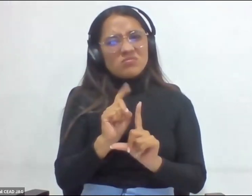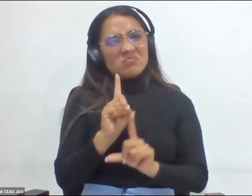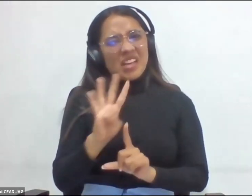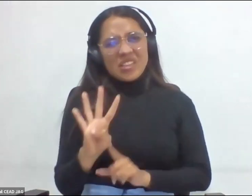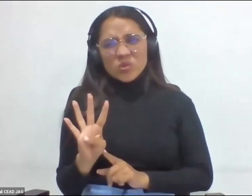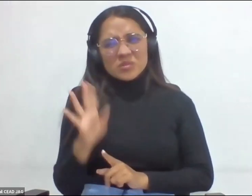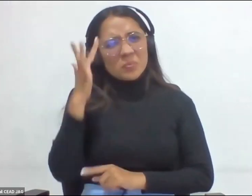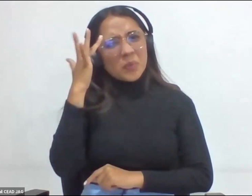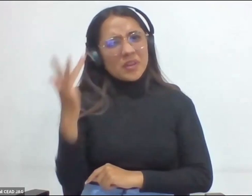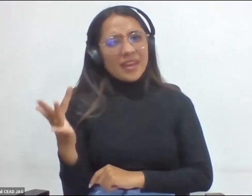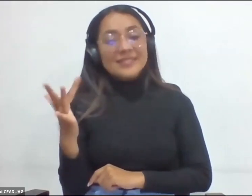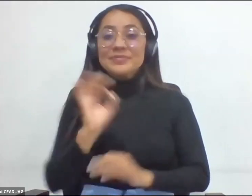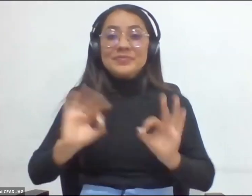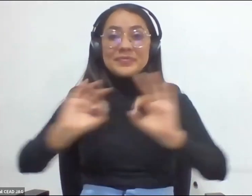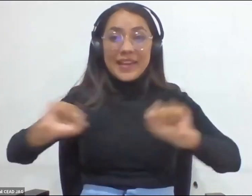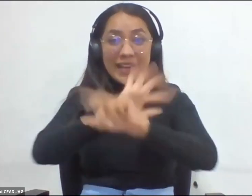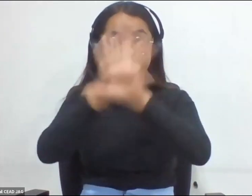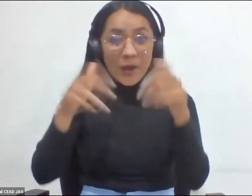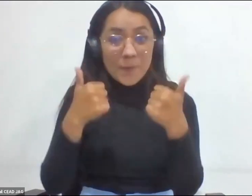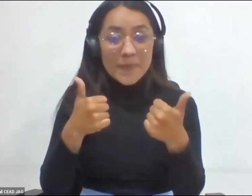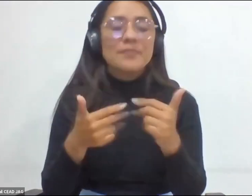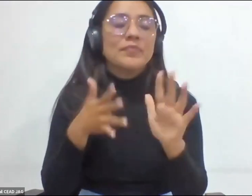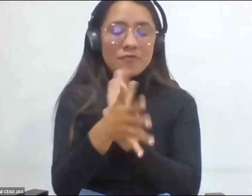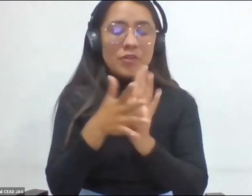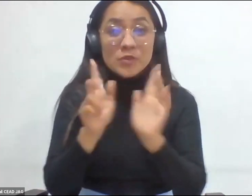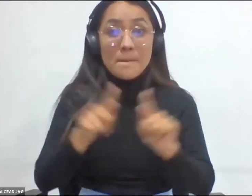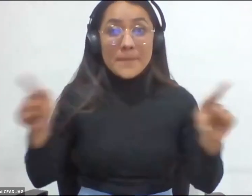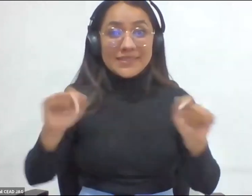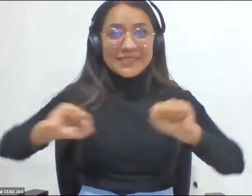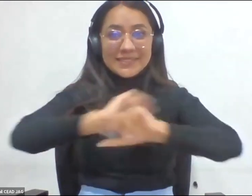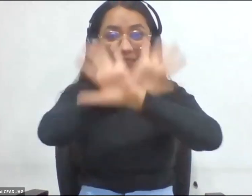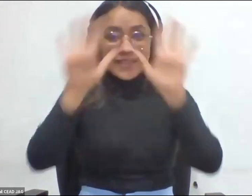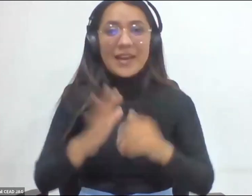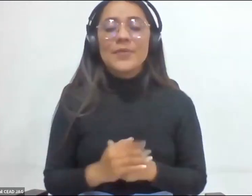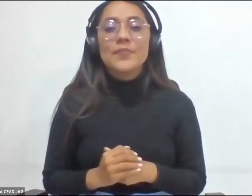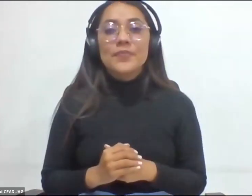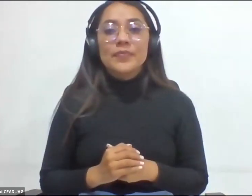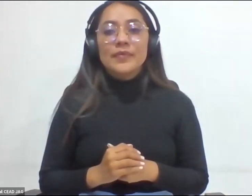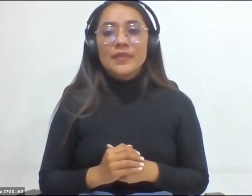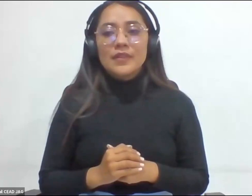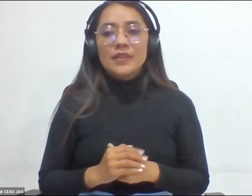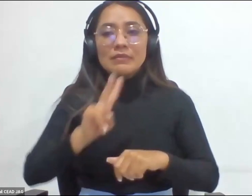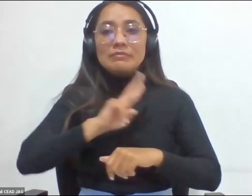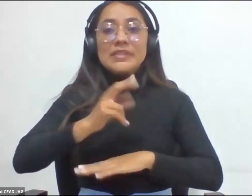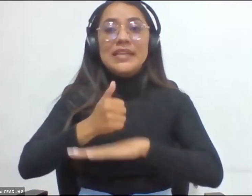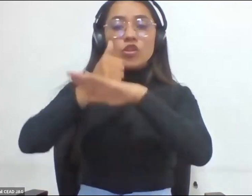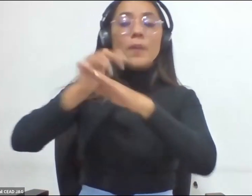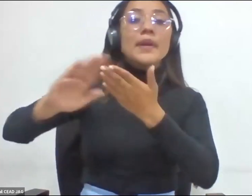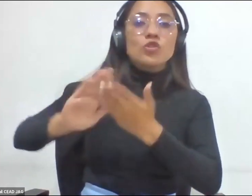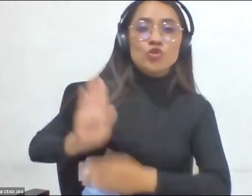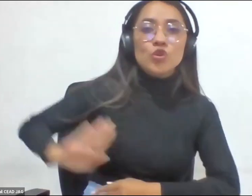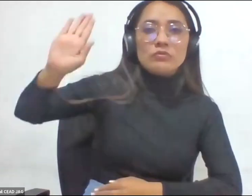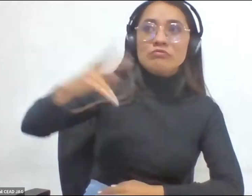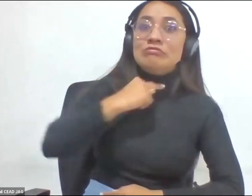porque tal vez no nos entendieron el mensaje que queríamos dar Permíteme hacer una acotación y hablé muy duro